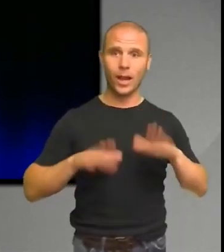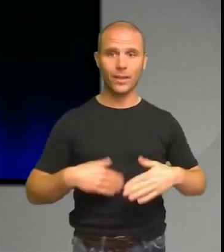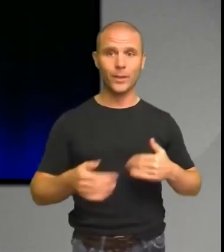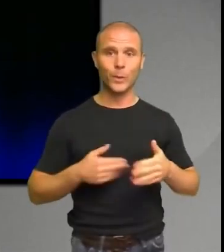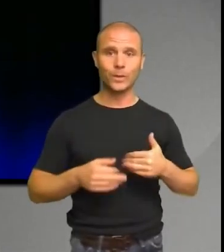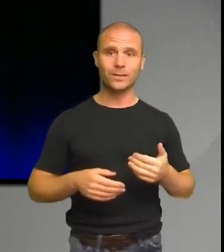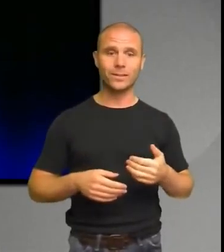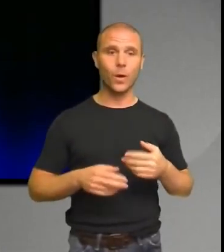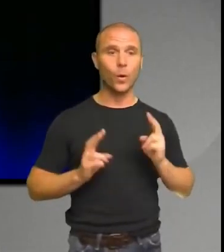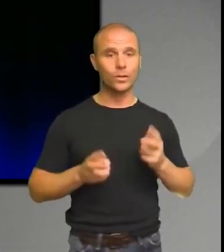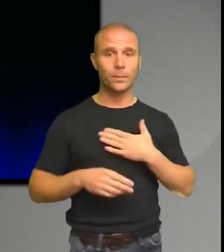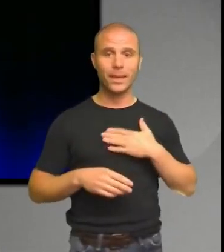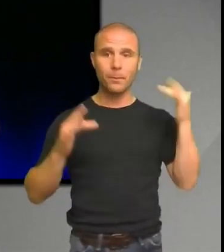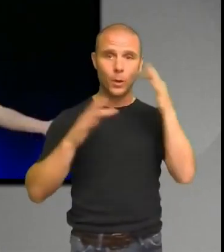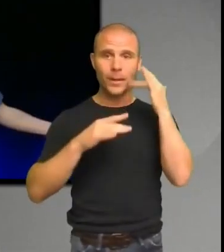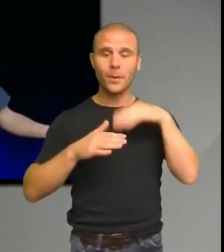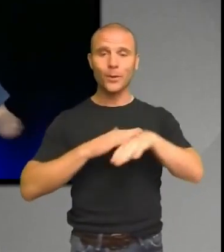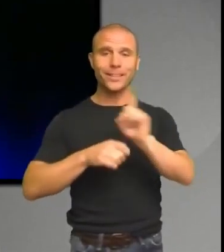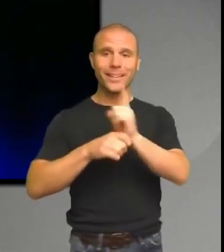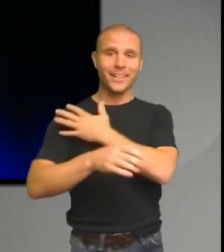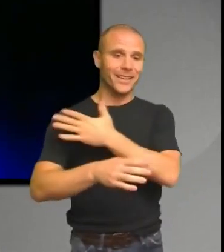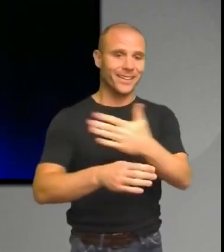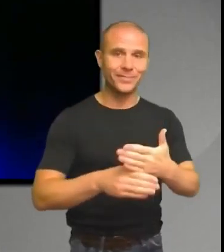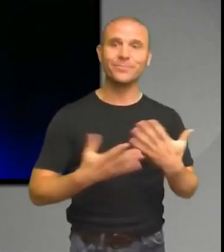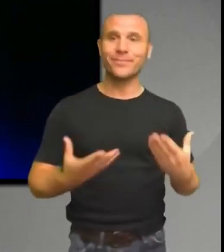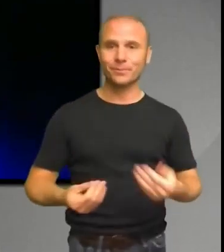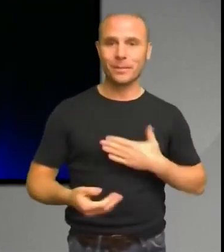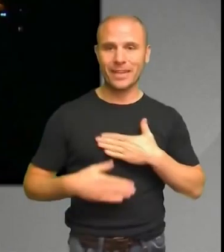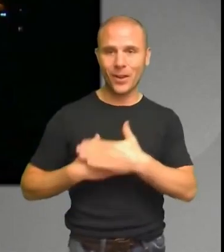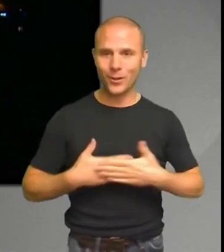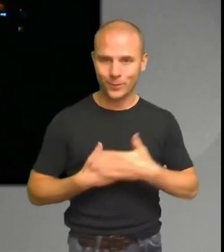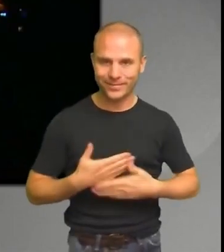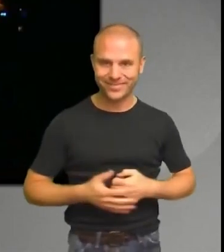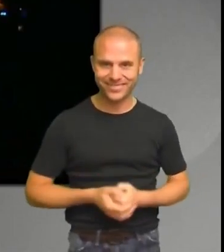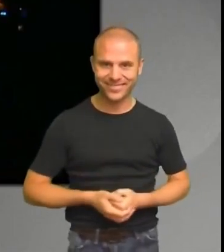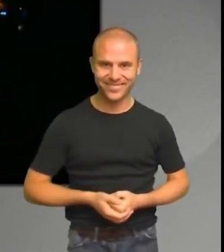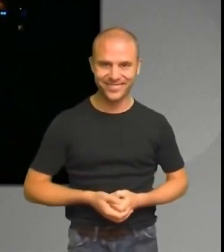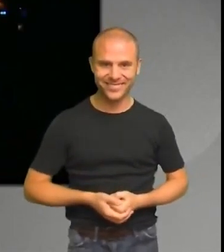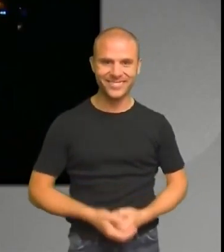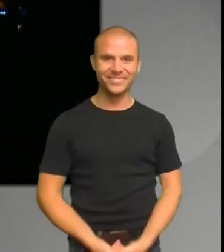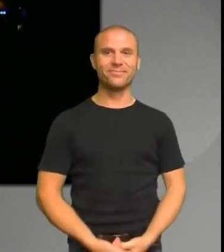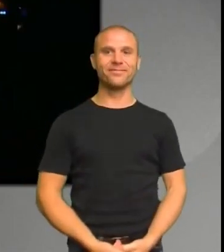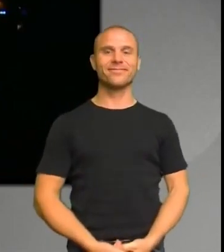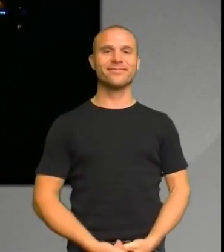Mina problem. Min dator. så Tack. Tack.